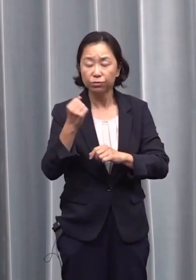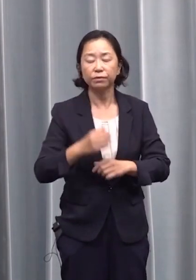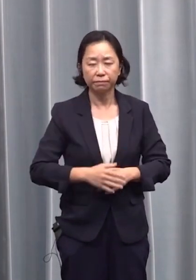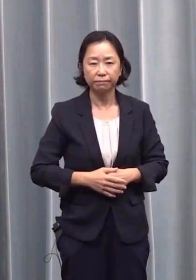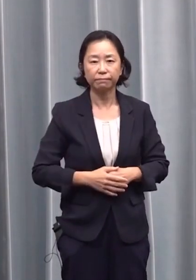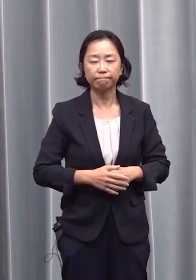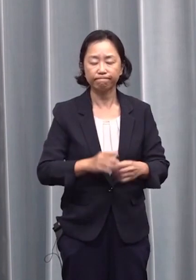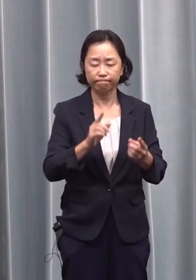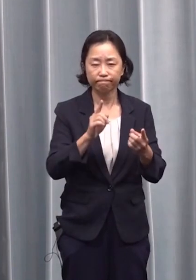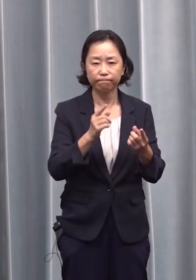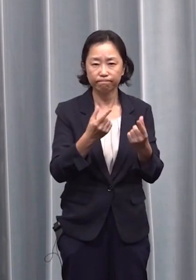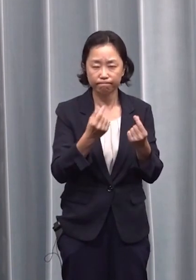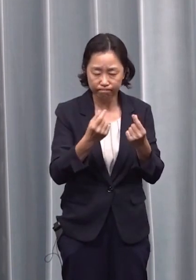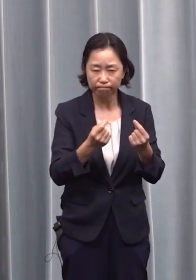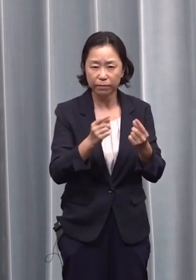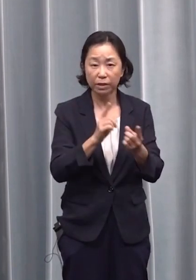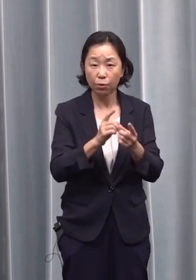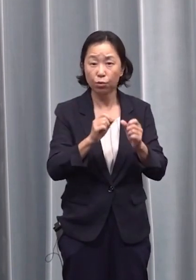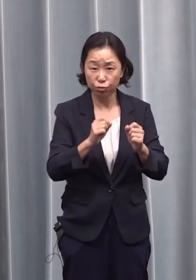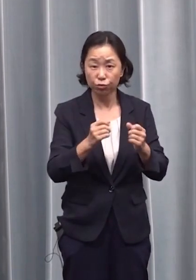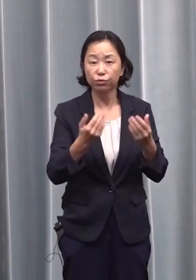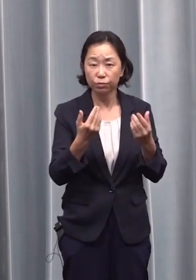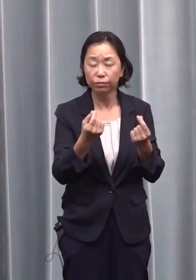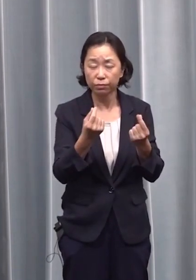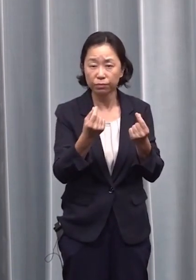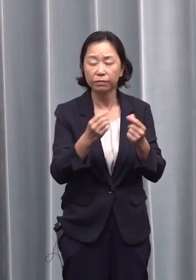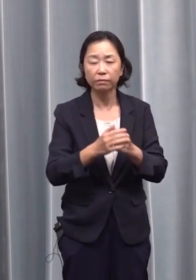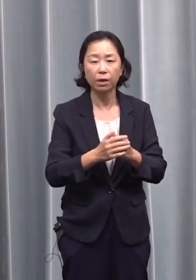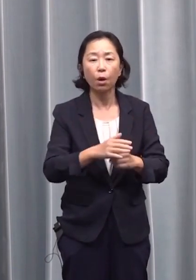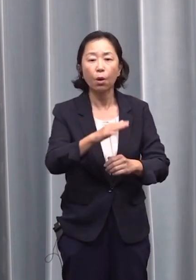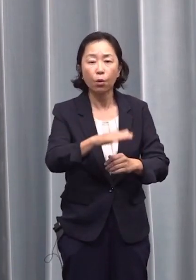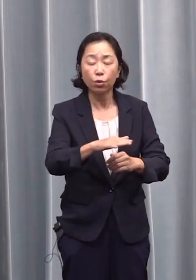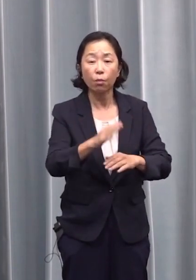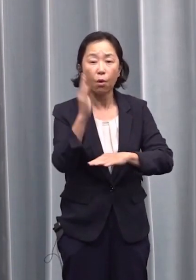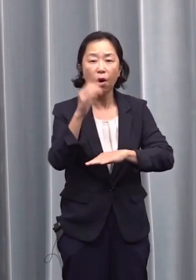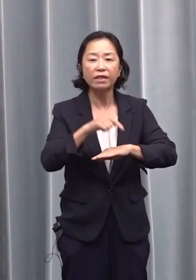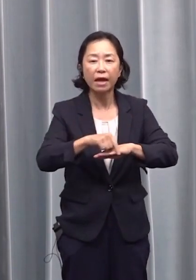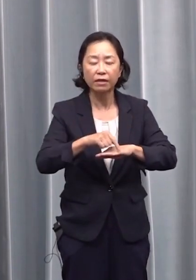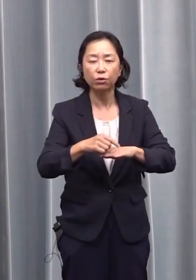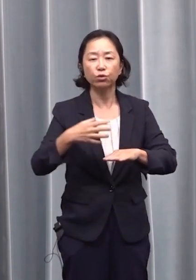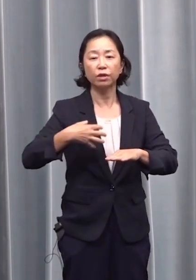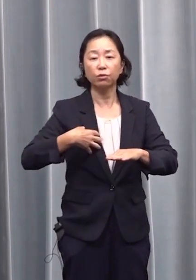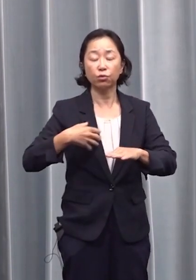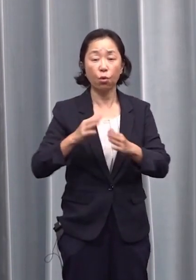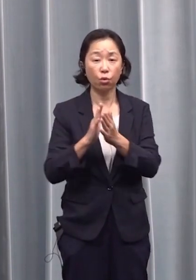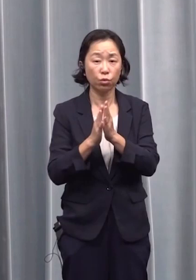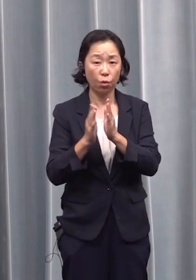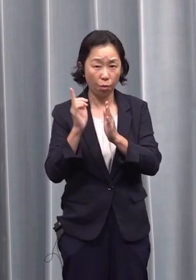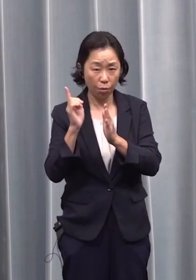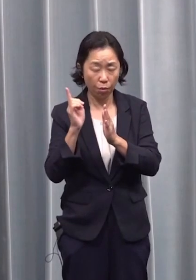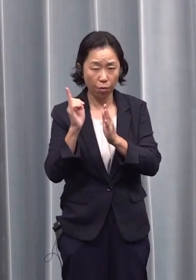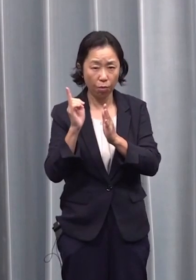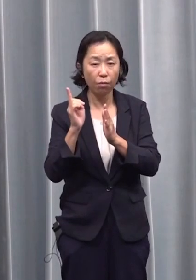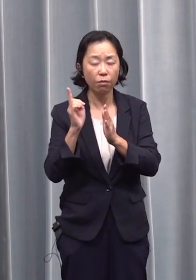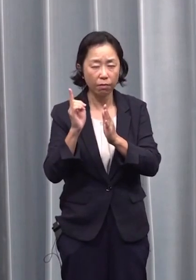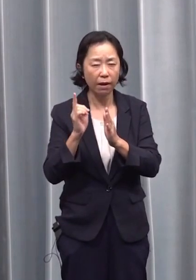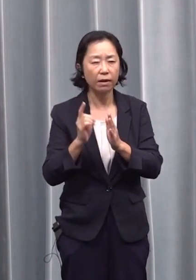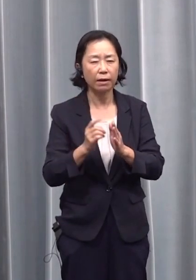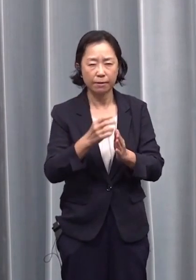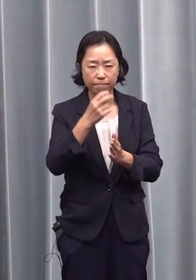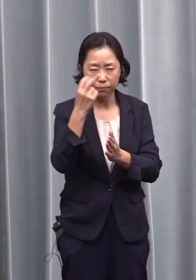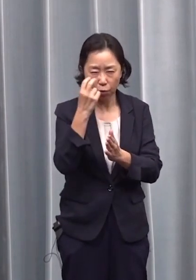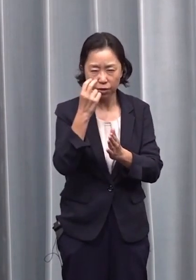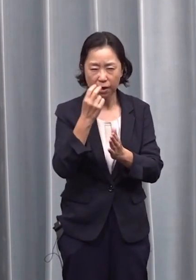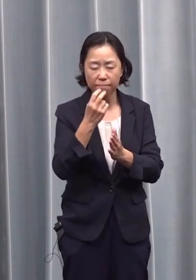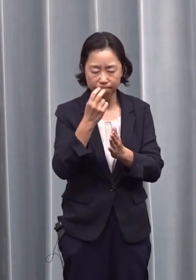きと思うということは、であればこれからももしこの特に子ども政策担当庁というのは 調査、情報調査収集するということが権